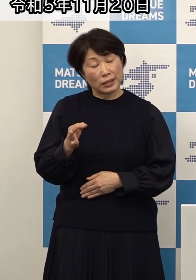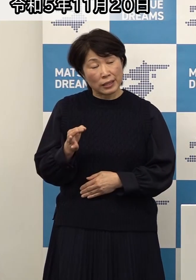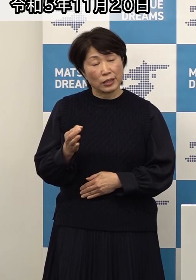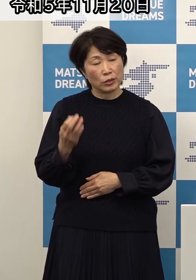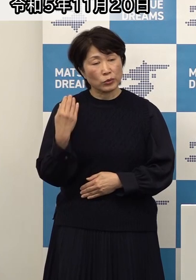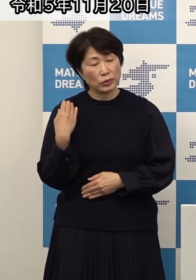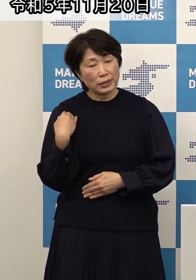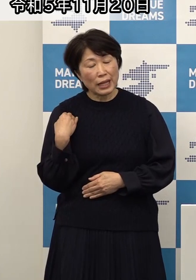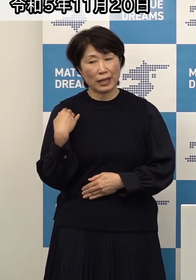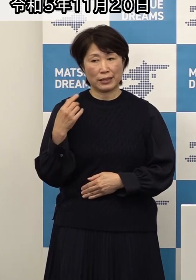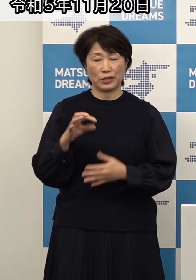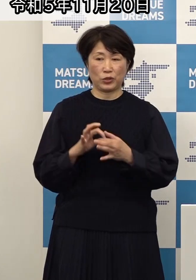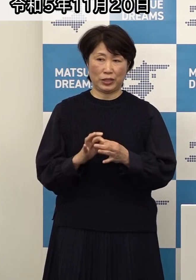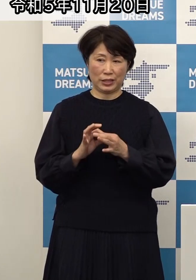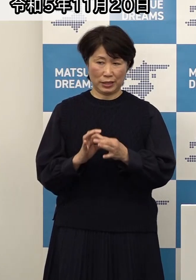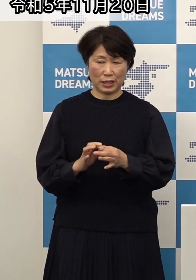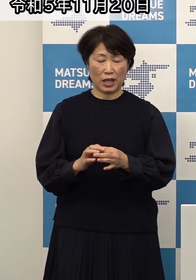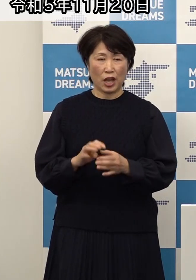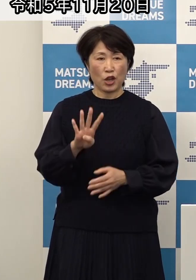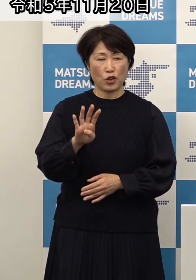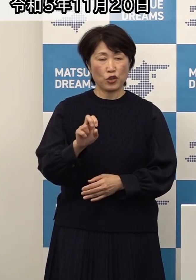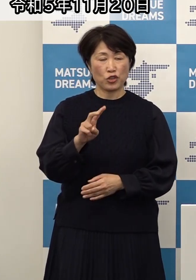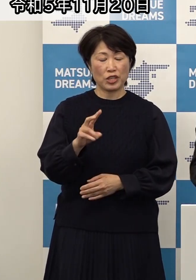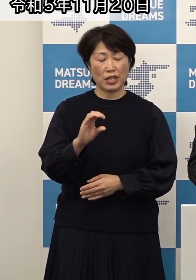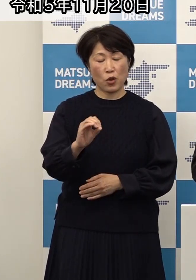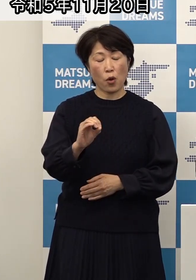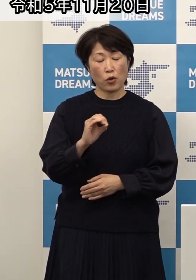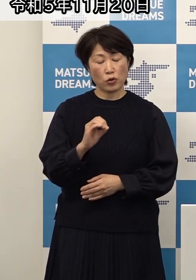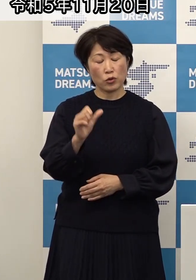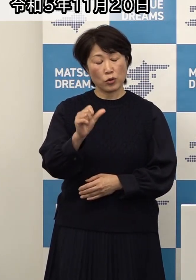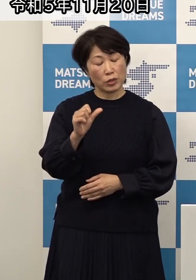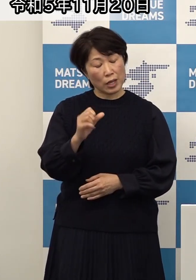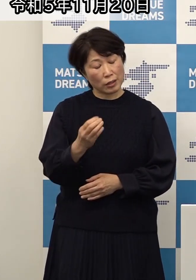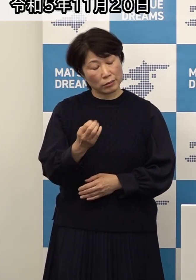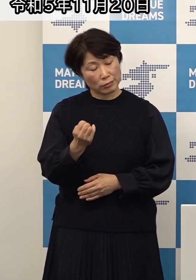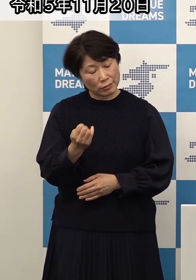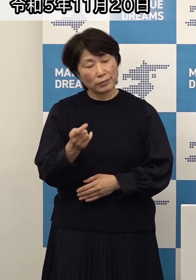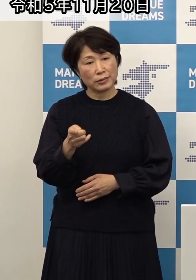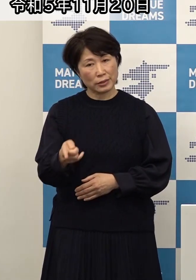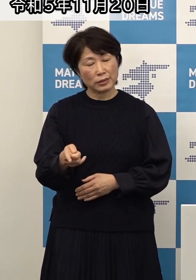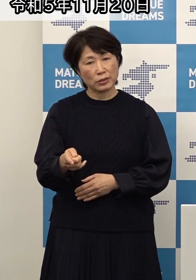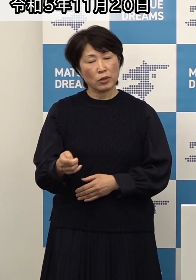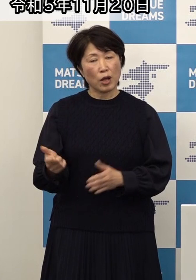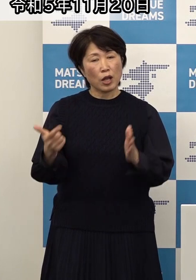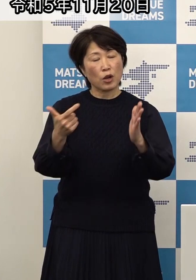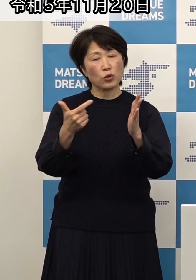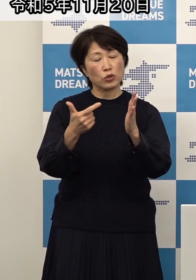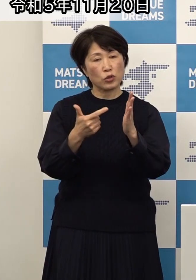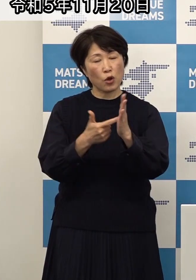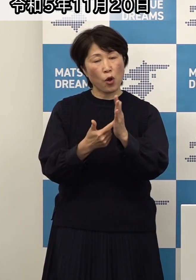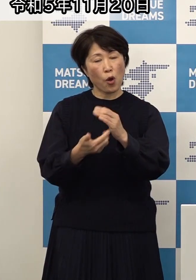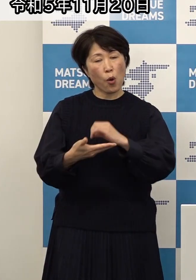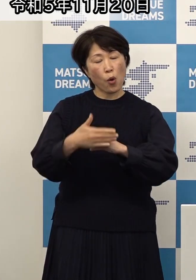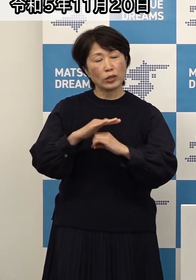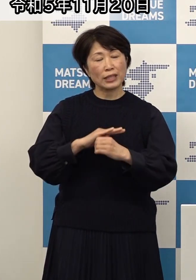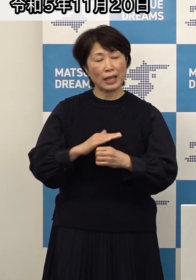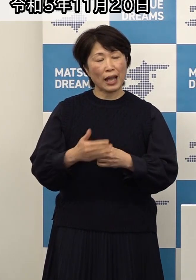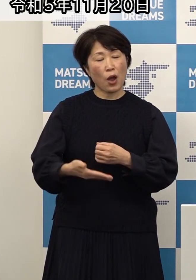円としていただいてるんですけど、 はい、 今回の6号補正に計上はしているけれ